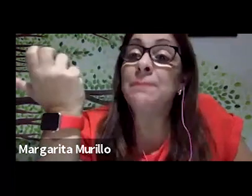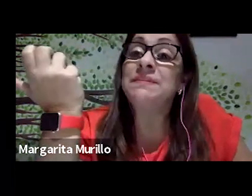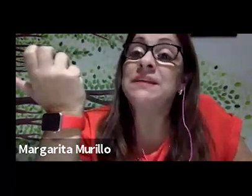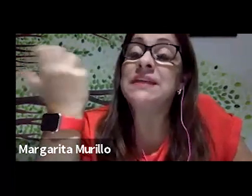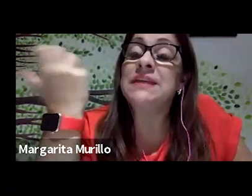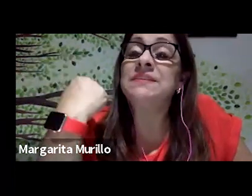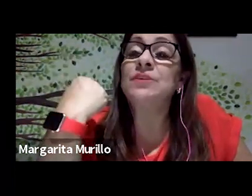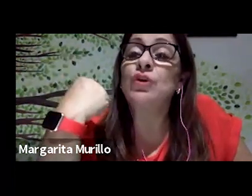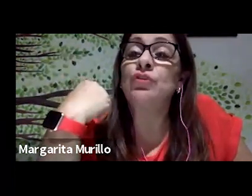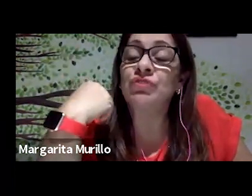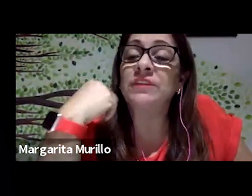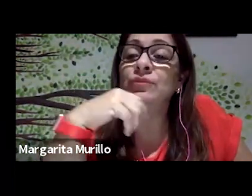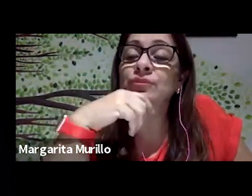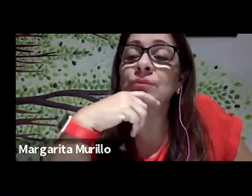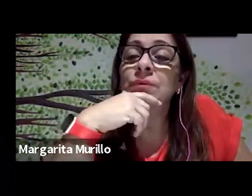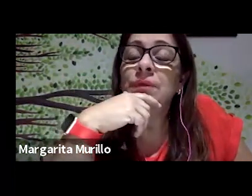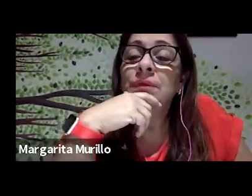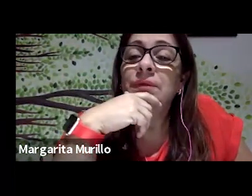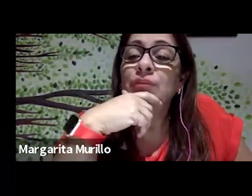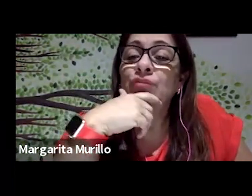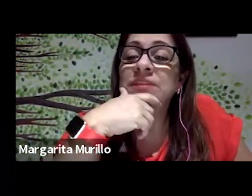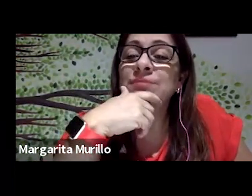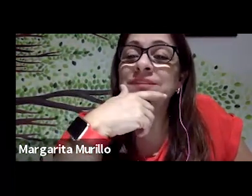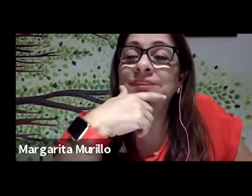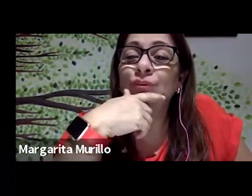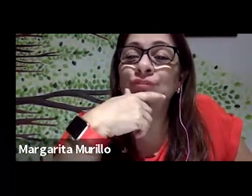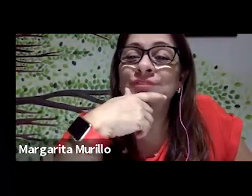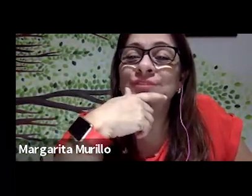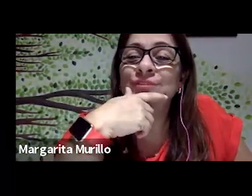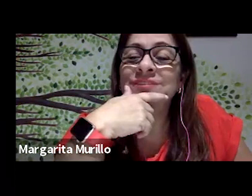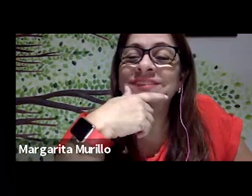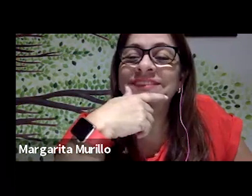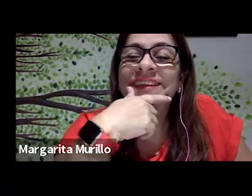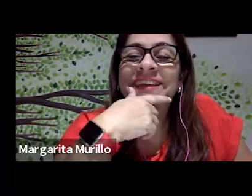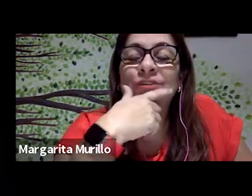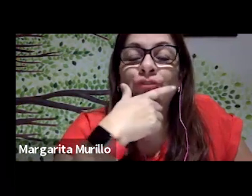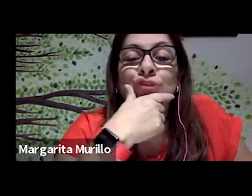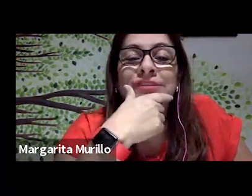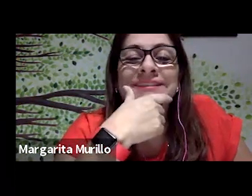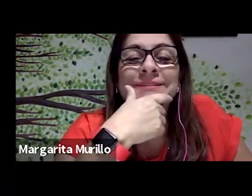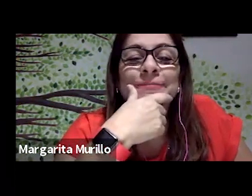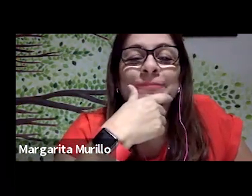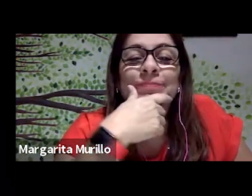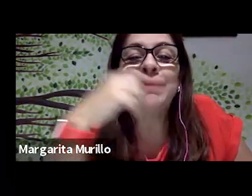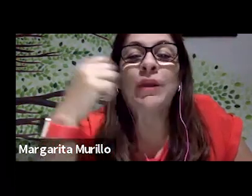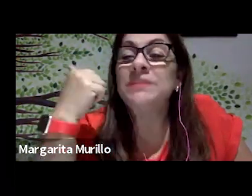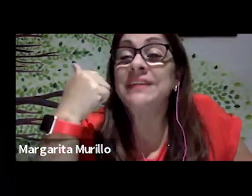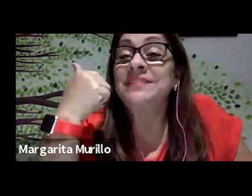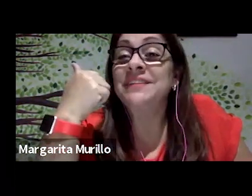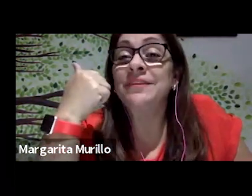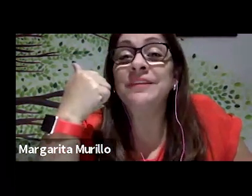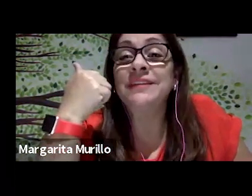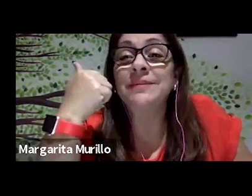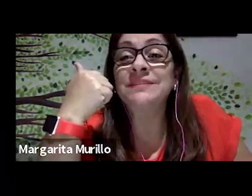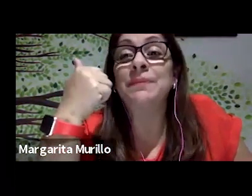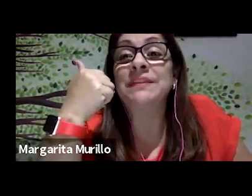meter Y qué pasa y Qué pasa si hoy los retos yo y nos retamos entre todos nosotros y nosotras para